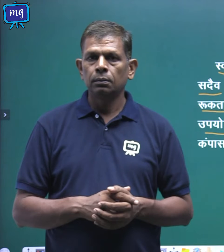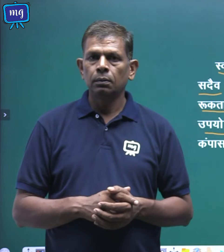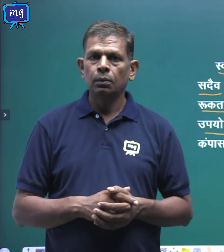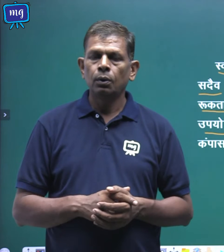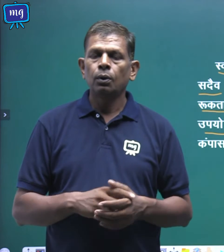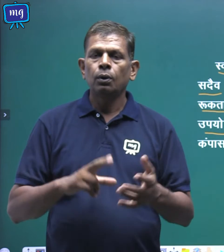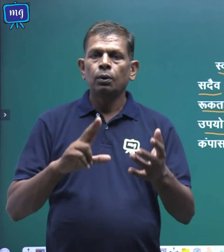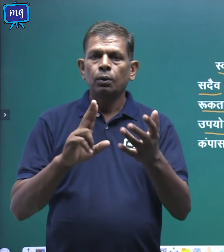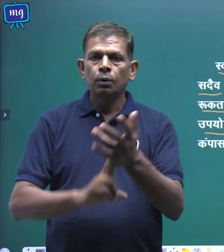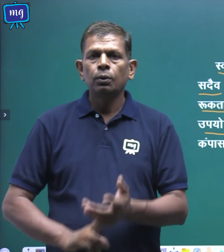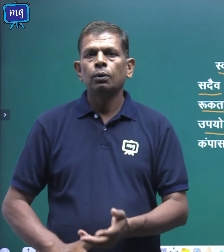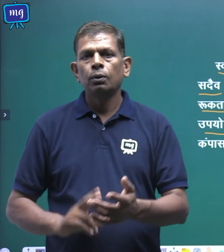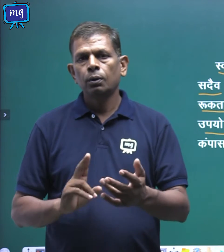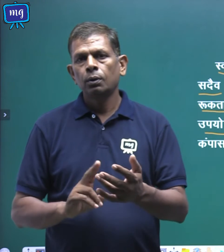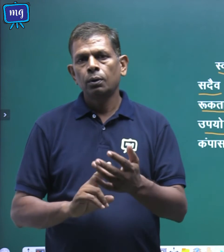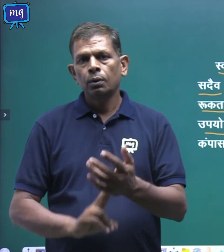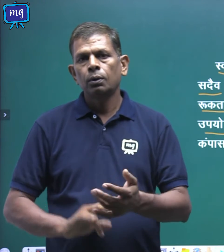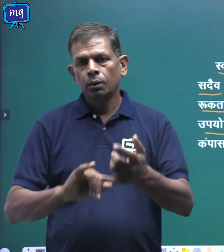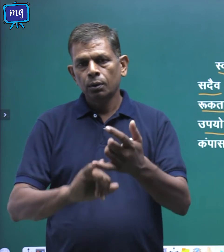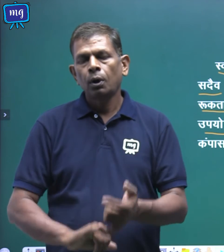दिशा निर्धारण के लिए